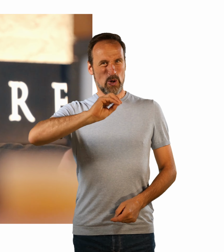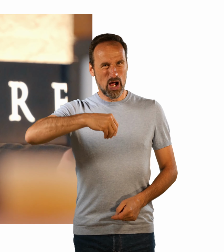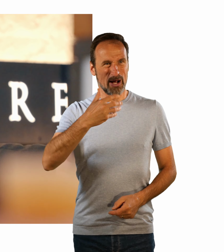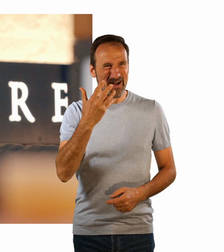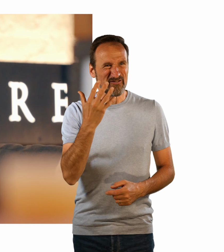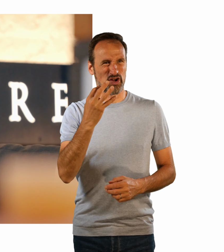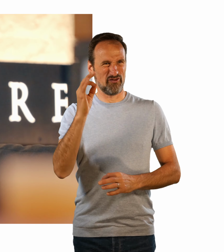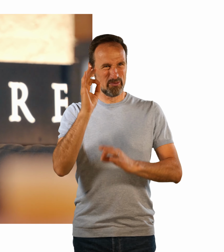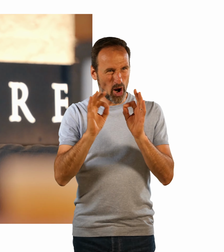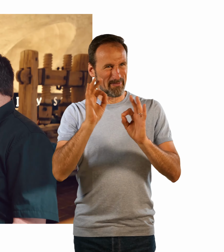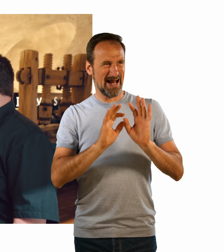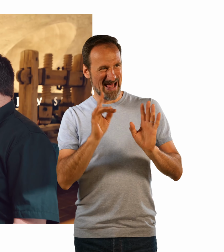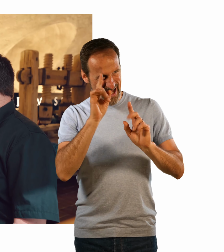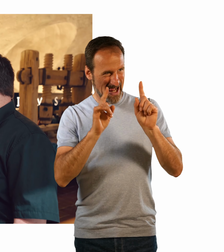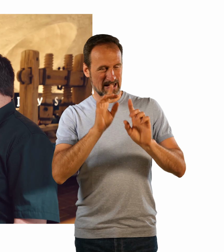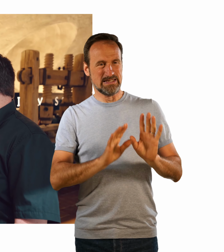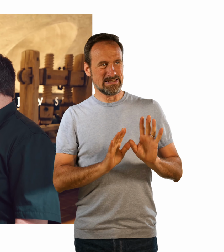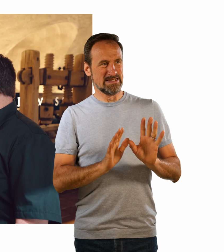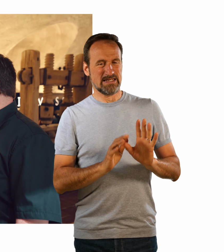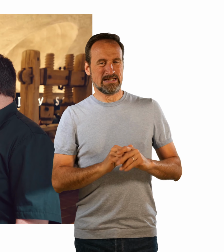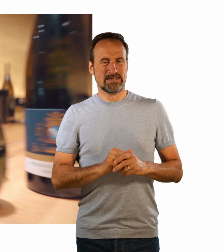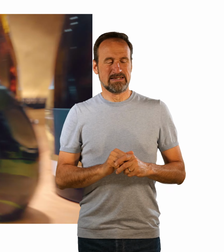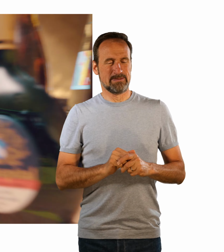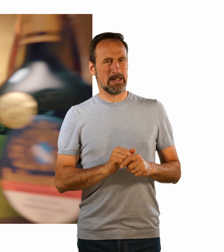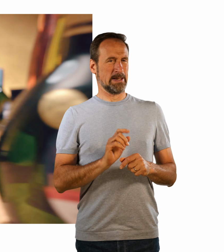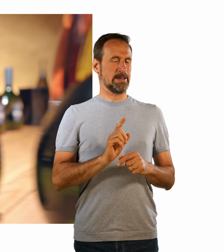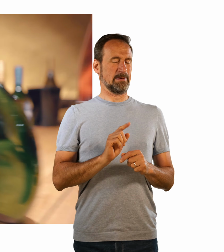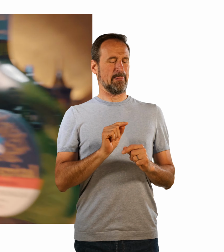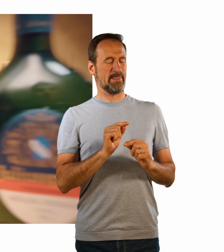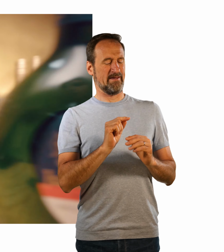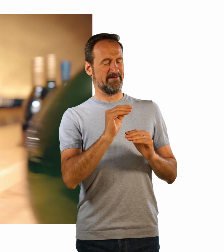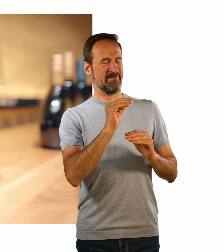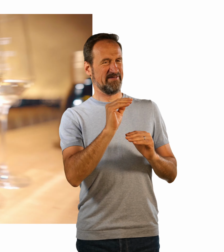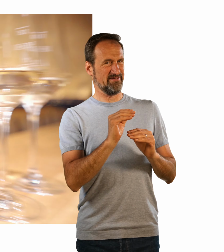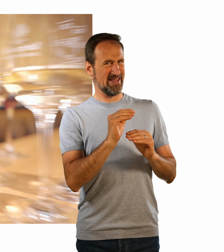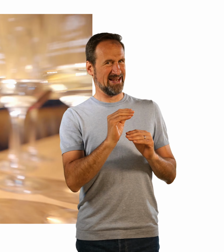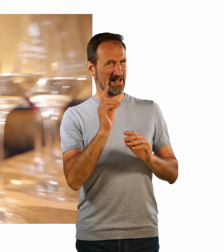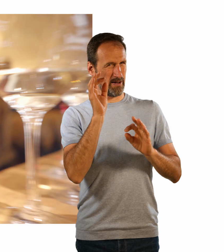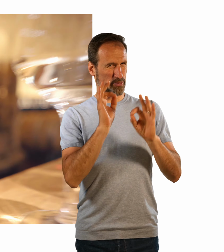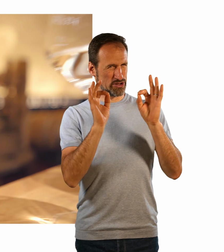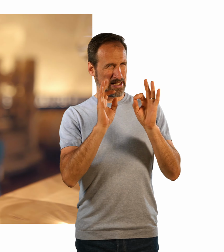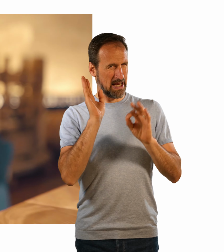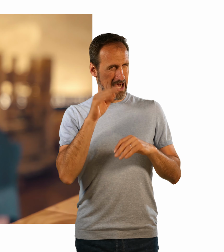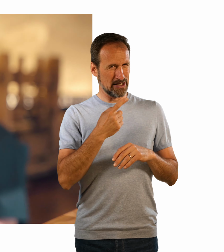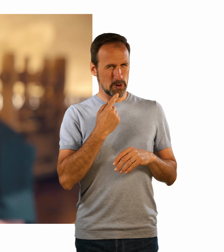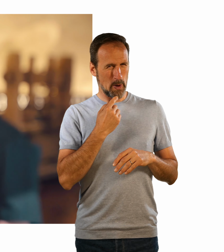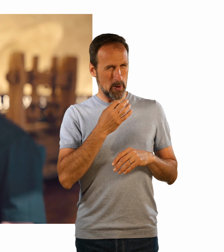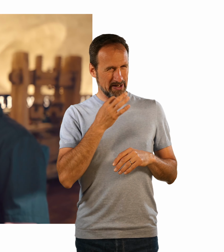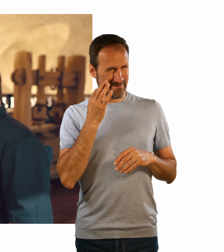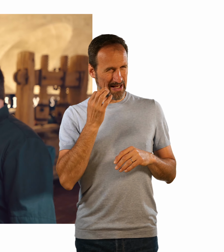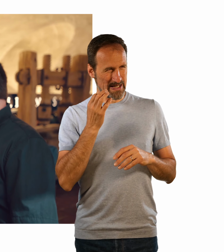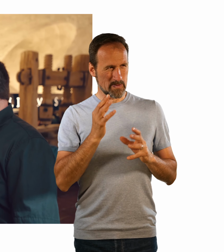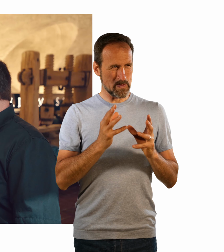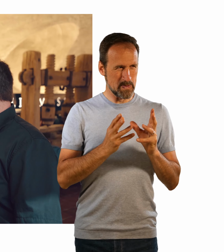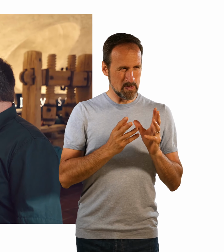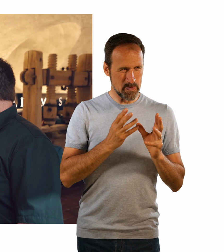bei diesen 0,5 Promille zu bleiben. Wobei es ist nur minimal weniger als der Rotwein. Und ich habe mich, hm, ich